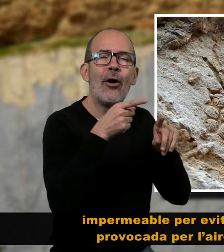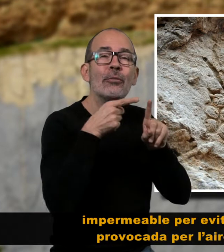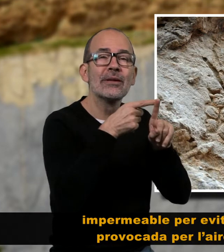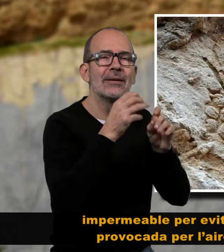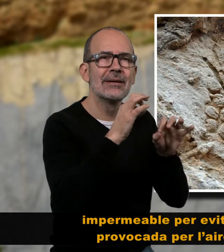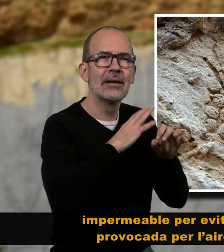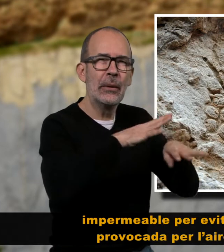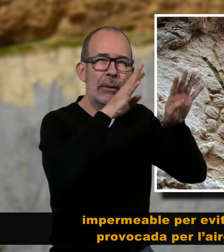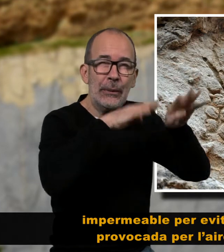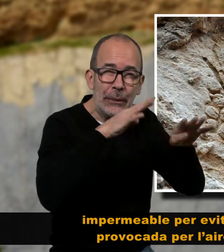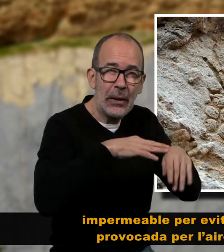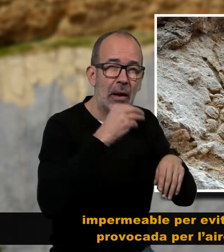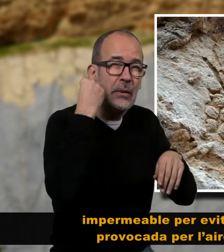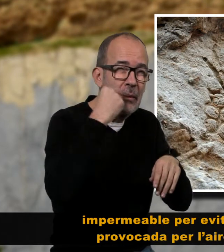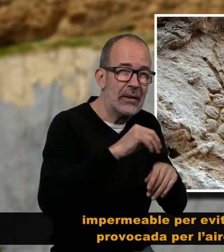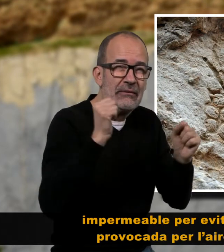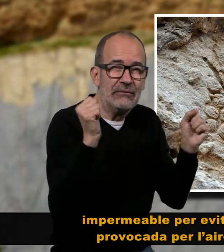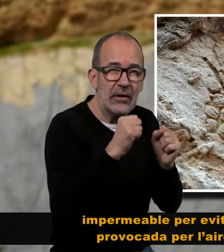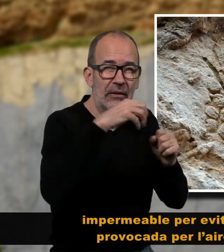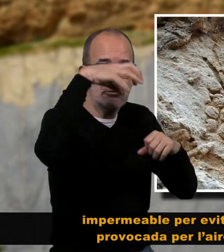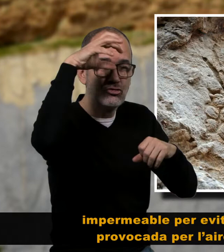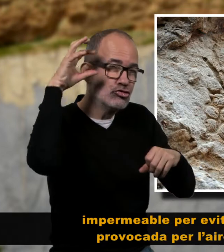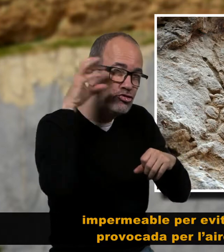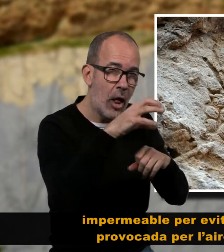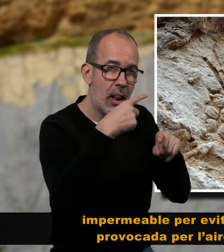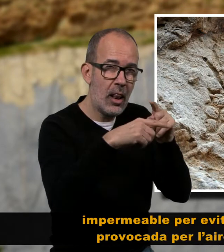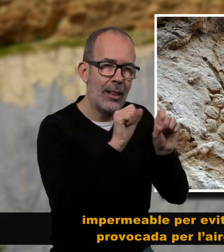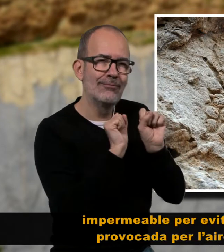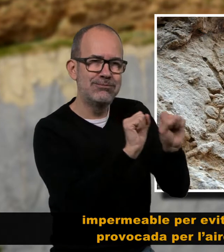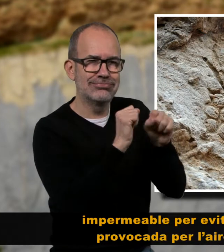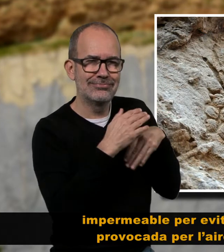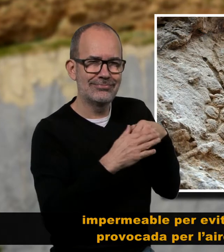la deshidratació provocada per l'aire, el sol i el vent.